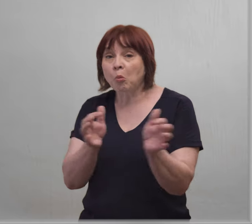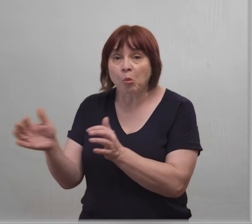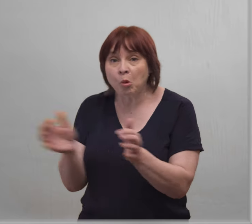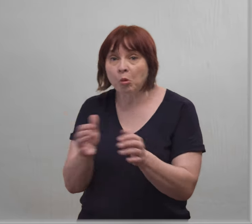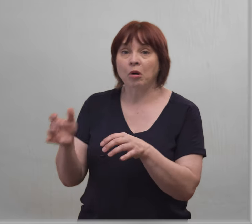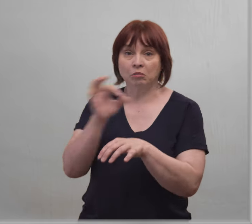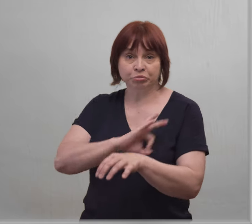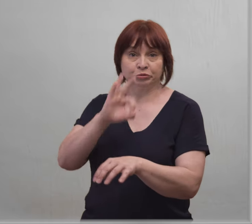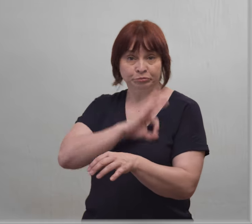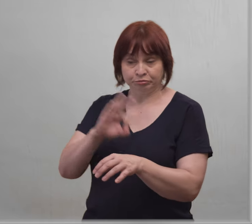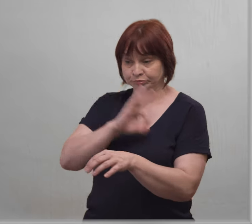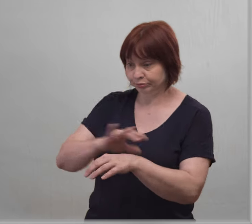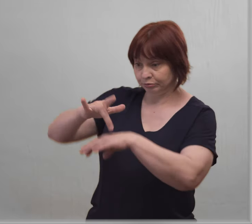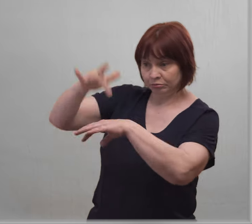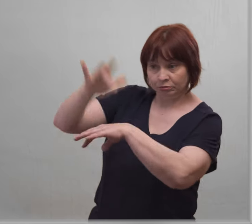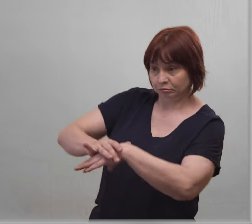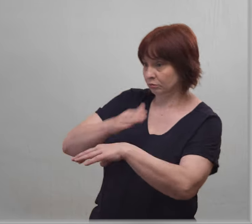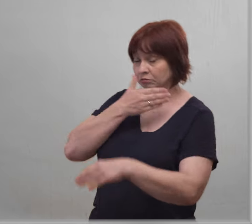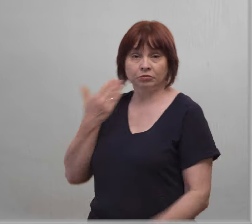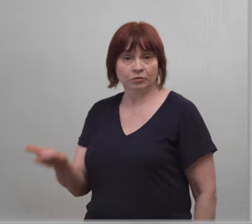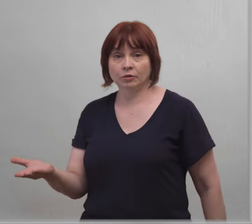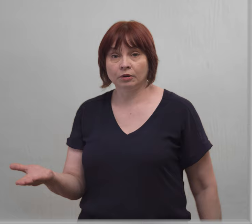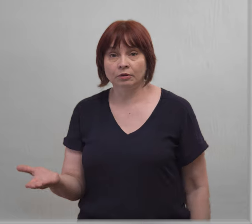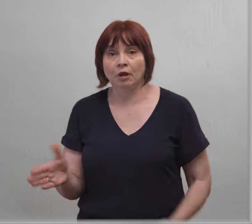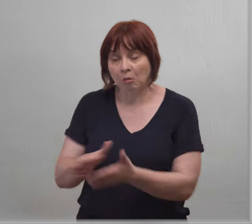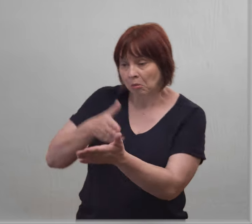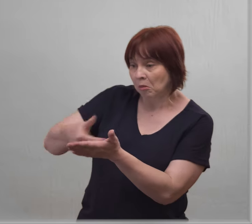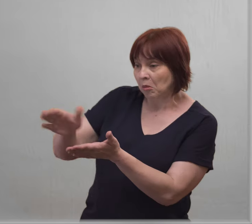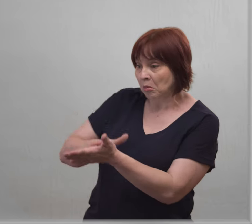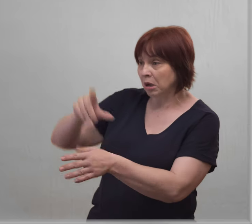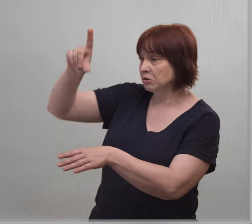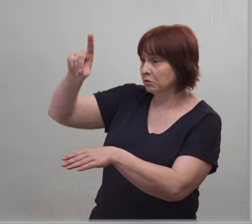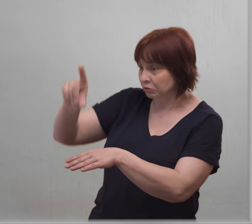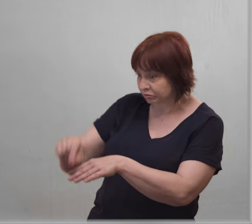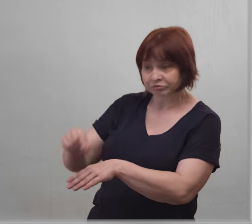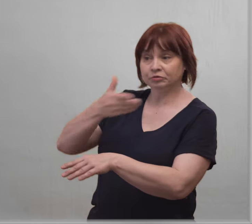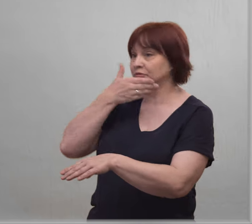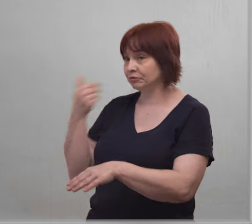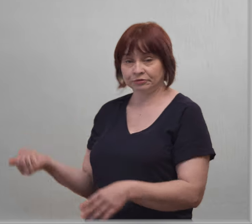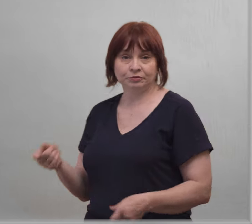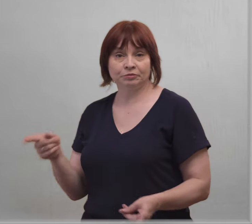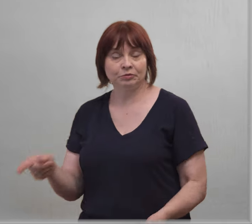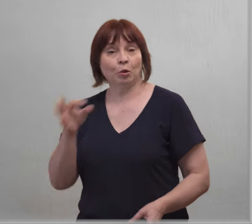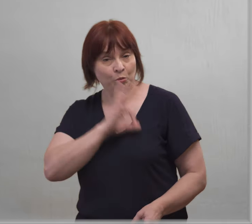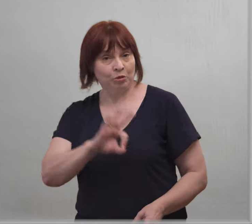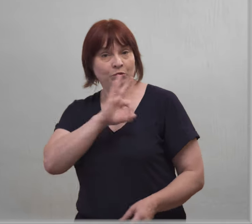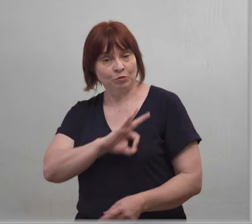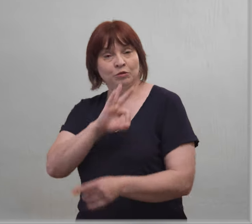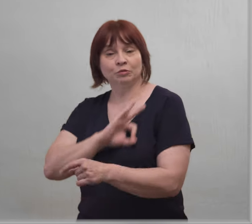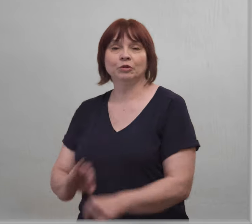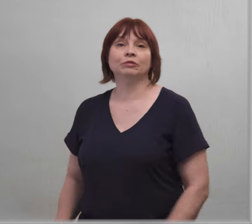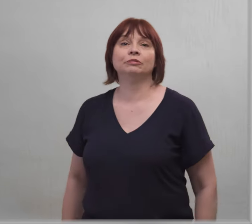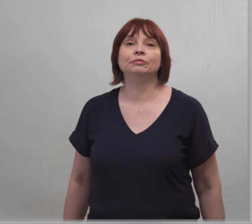Если Адам, работая в саду, в Эдемском, а Бог поместил его работать, и даже скажу больше,